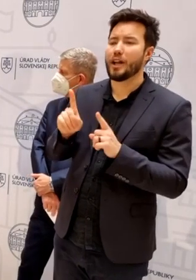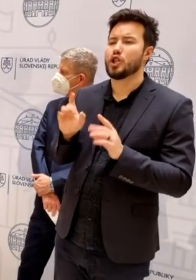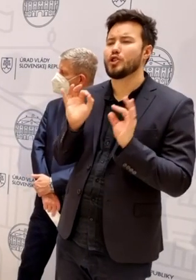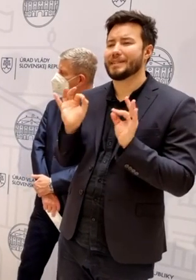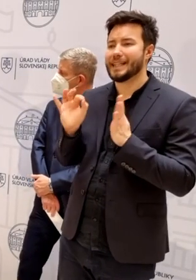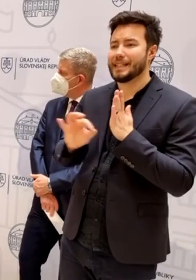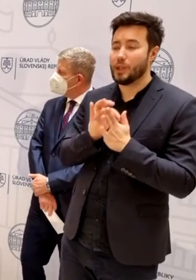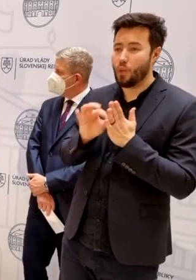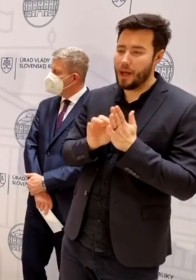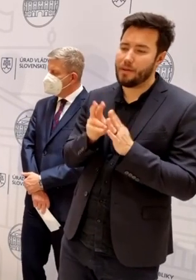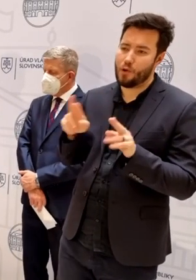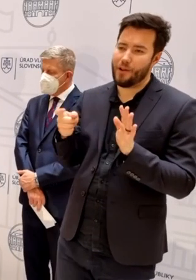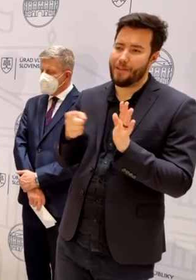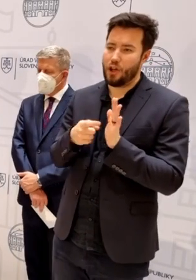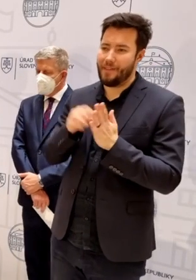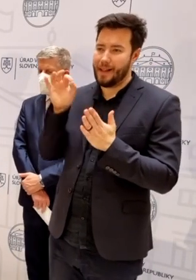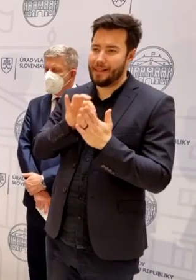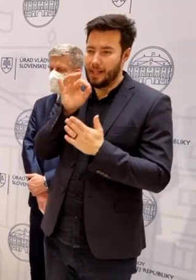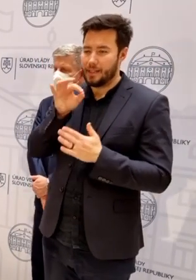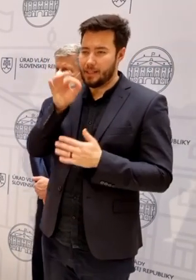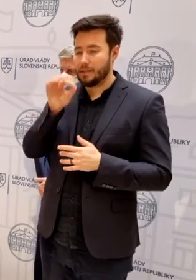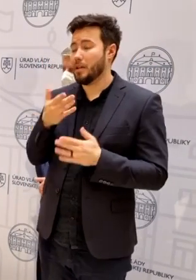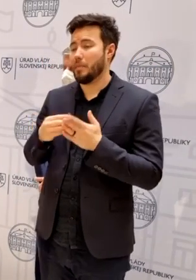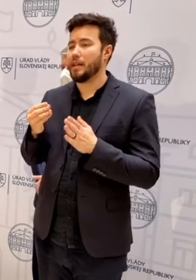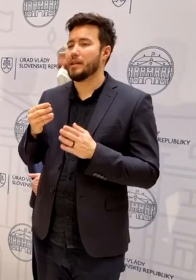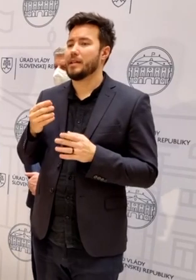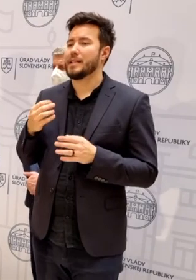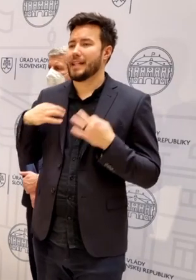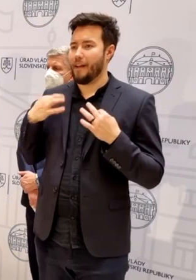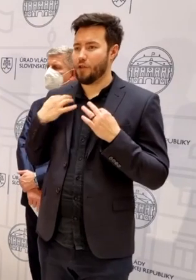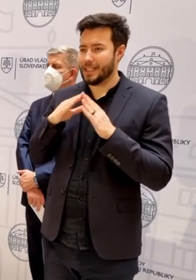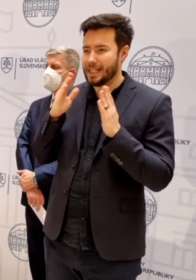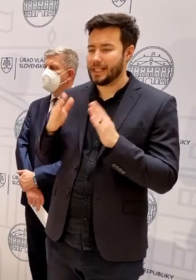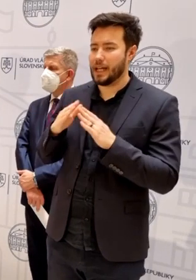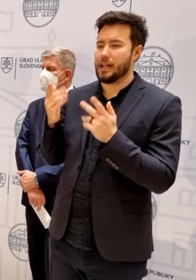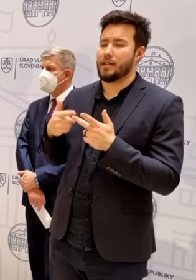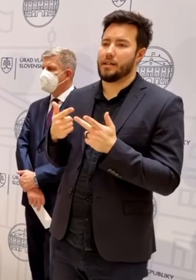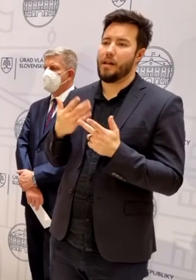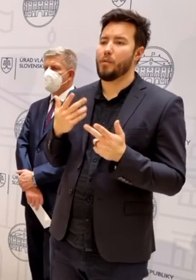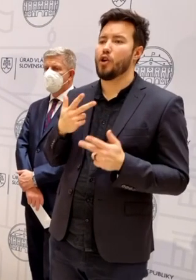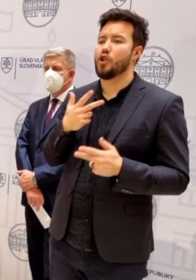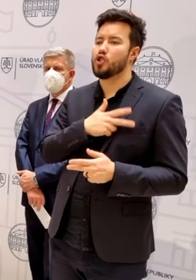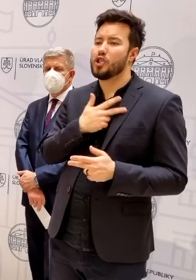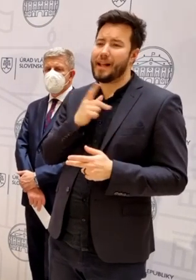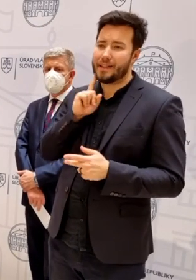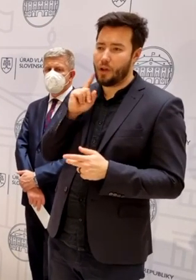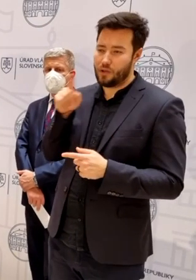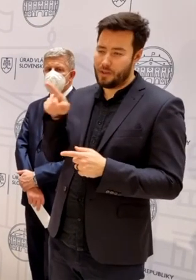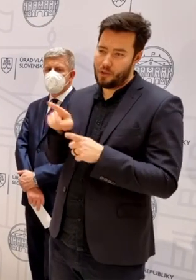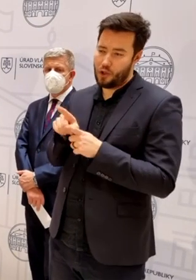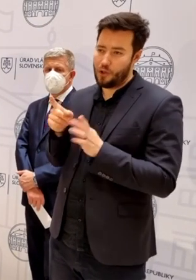konkrétnych situácií, ako napríklad zdravotnícke zariadenia alebo zariadenia sociálnej